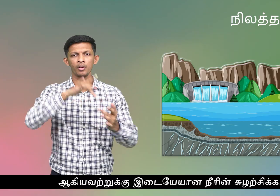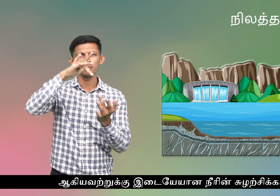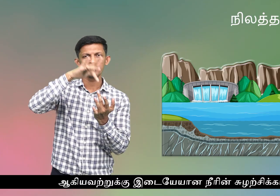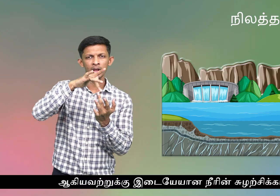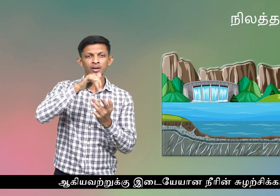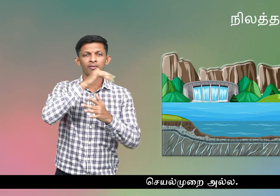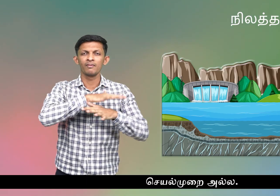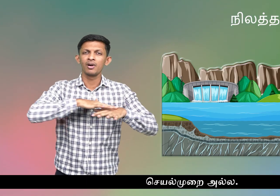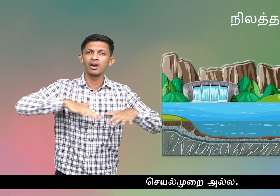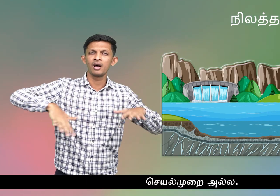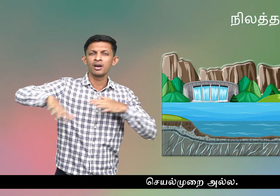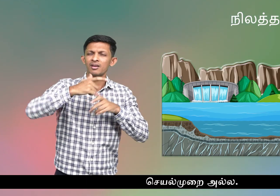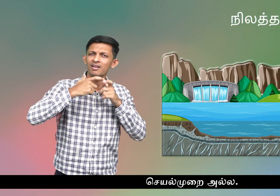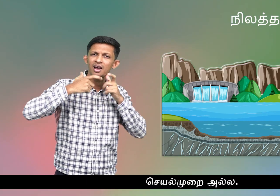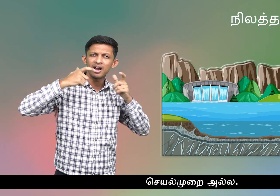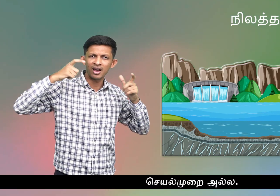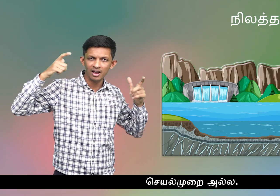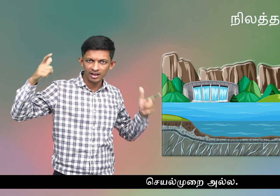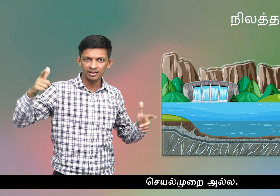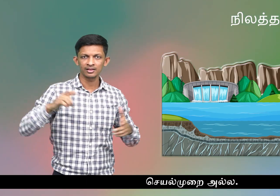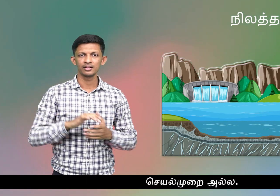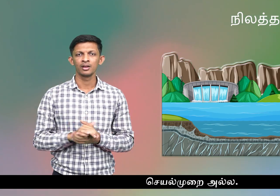சுழற்சிக்கான எளிய செயல்முறை அல்ல.